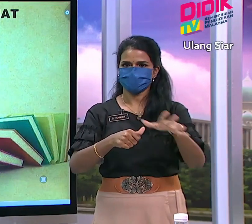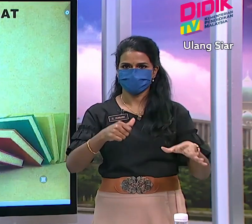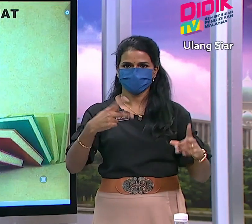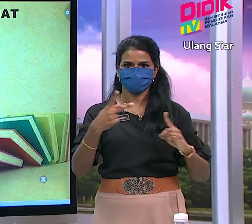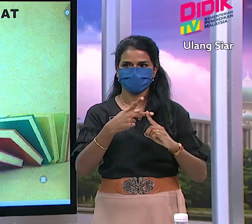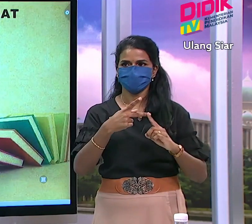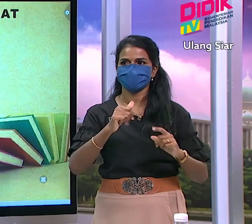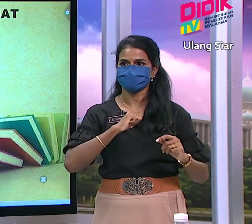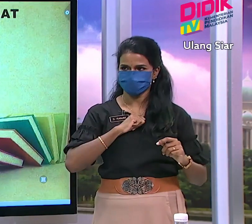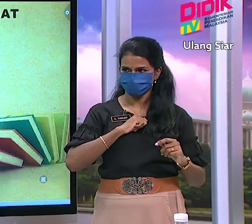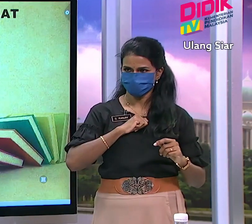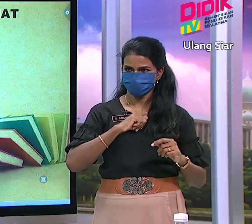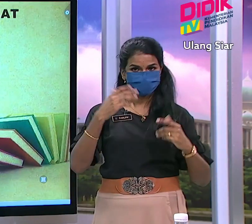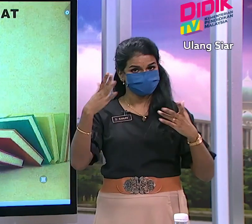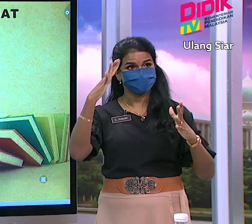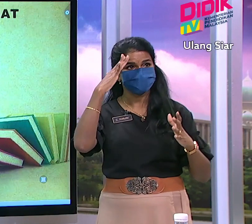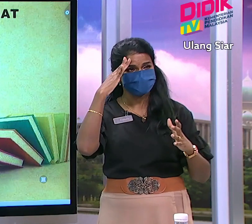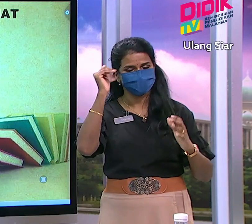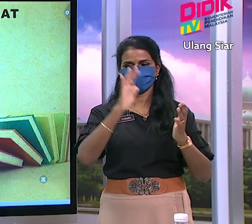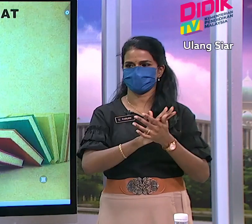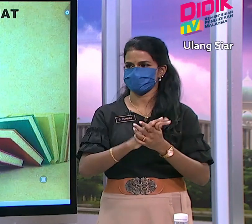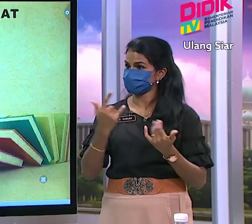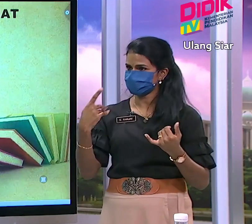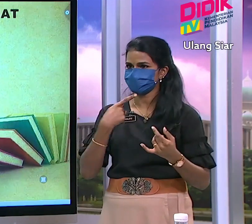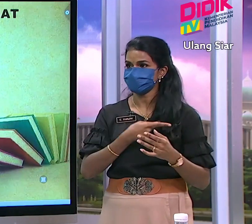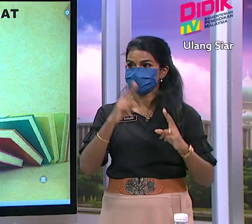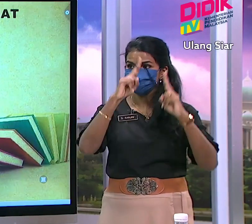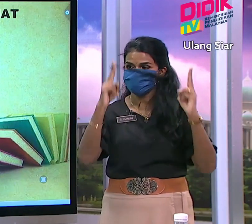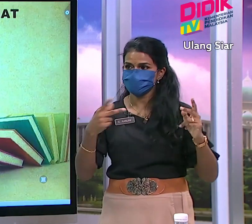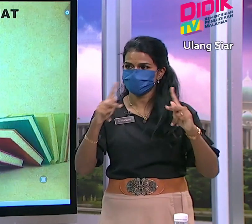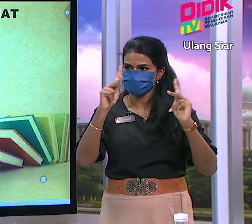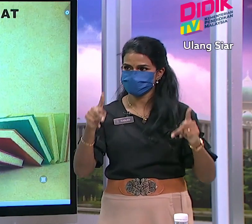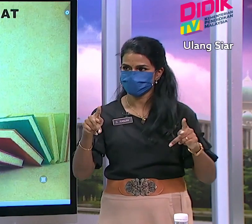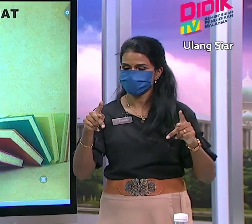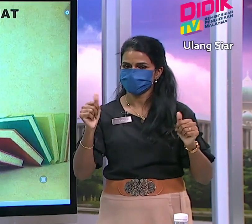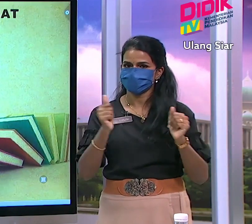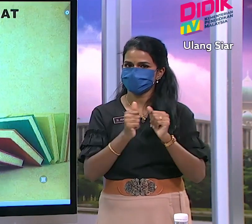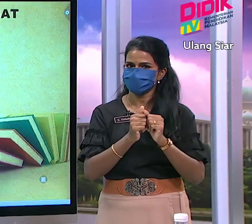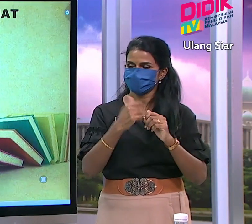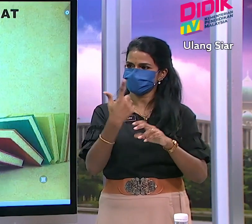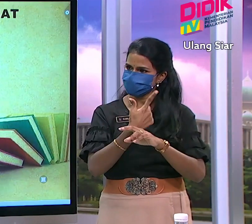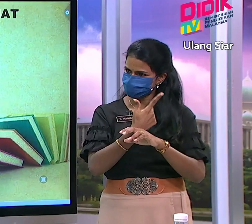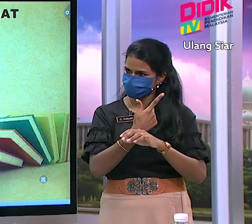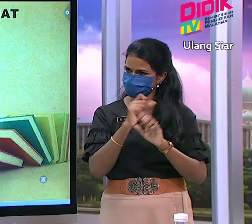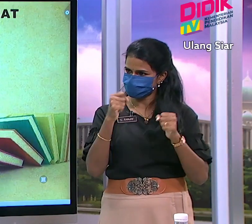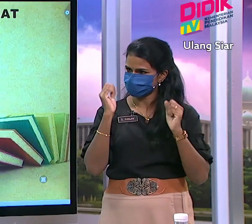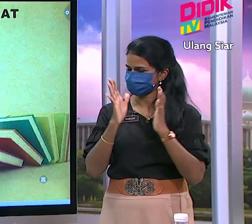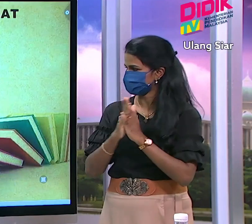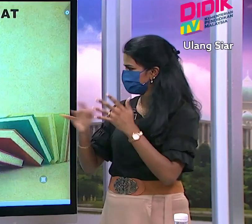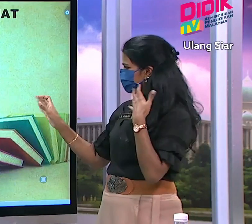kesan kepada diri. Okey. Sudah tahu kan? Okey, sekarang kita uji pelajar dengan latihan pula. Boleh tak? Boleh, cikgu. Okey.